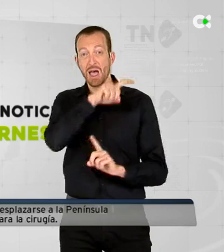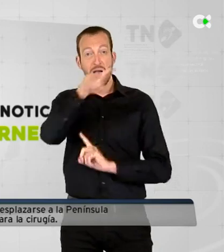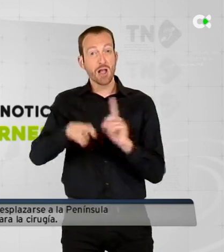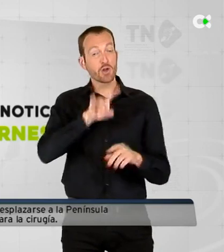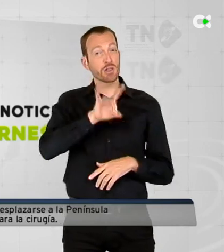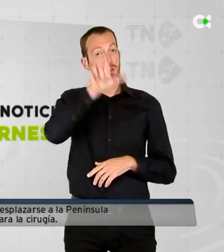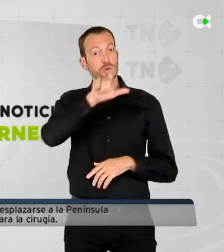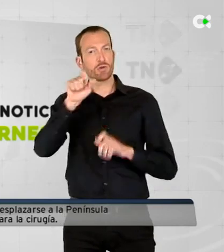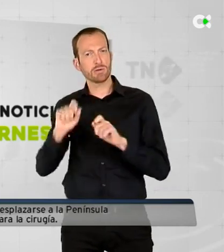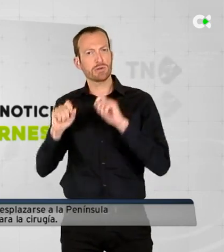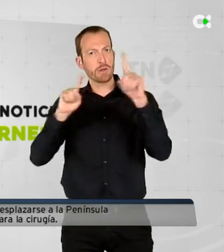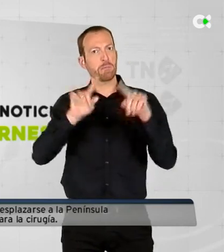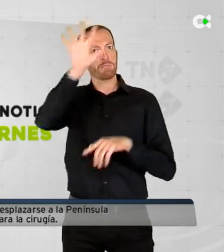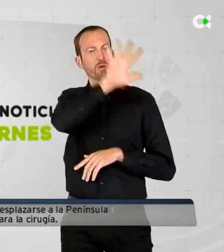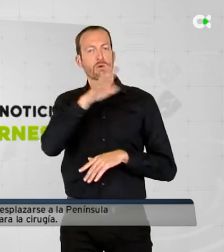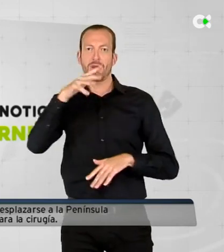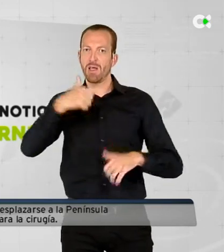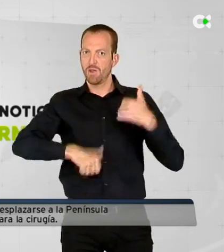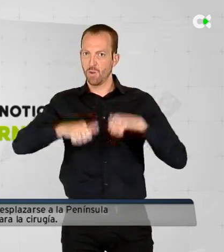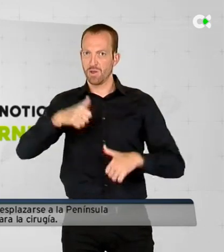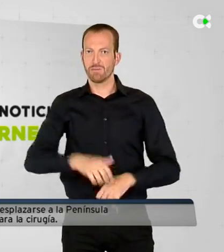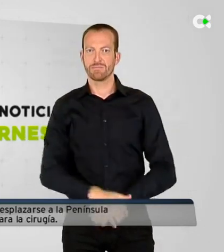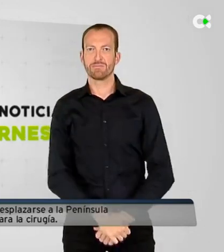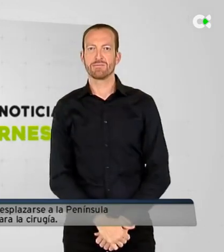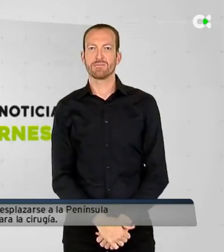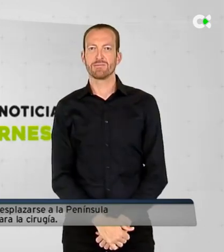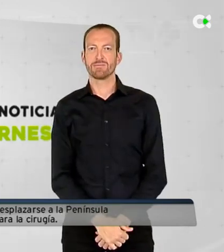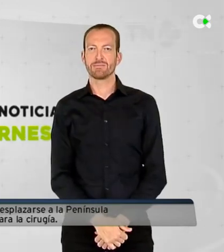año tengan que desplazarse hasta la península para hacerse la cirugía.